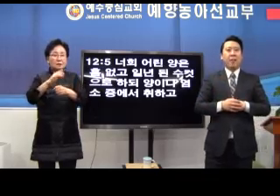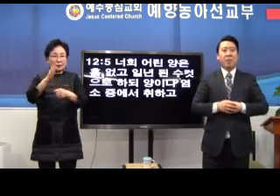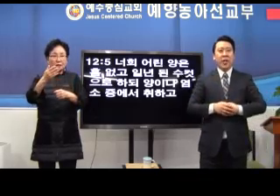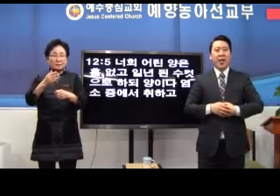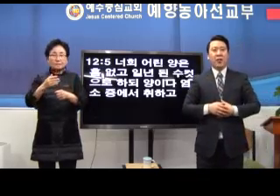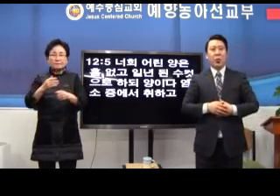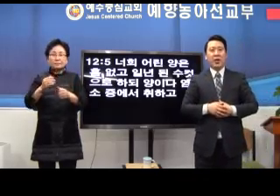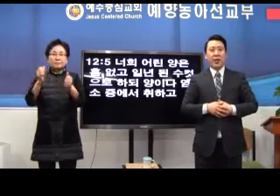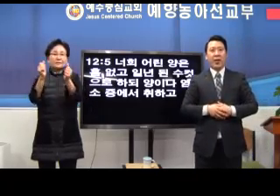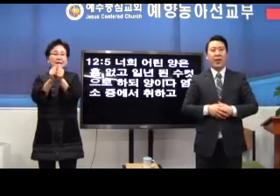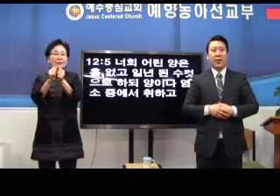남자 양으로 하되